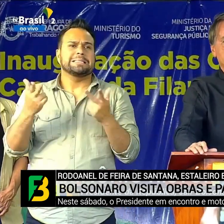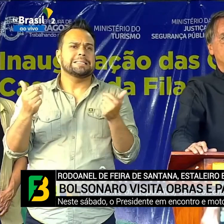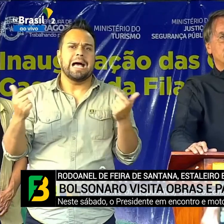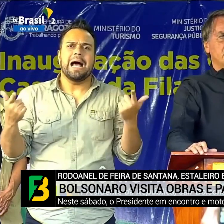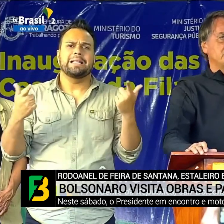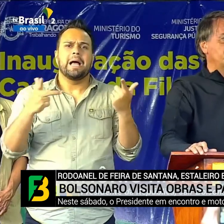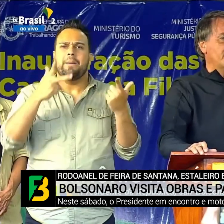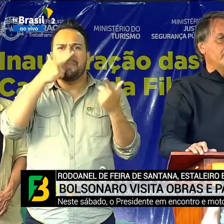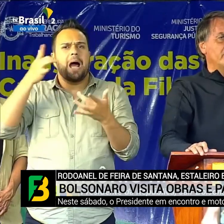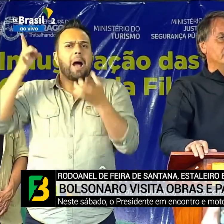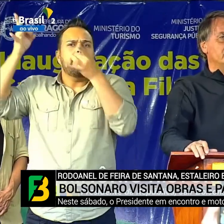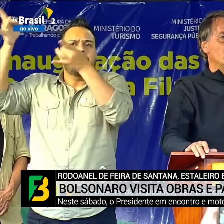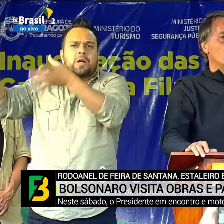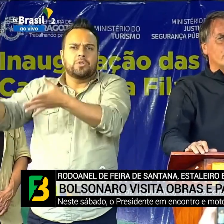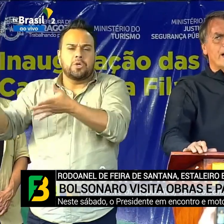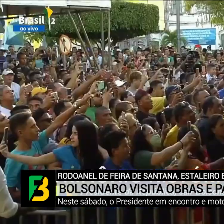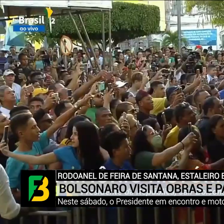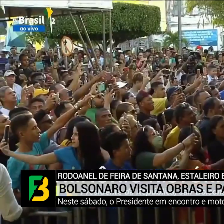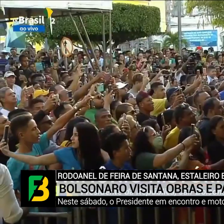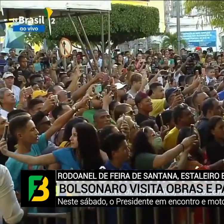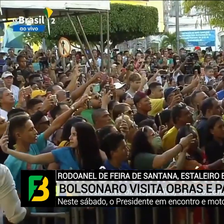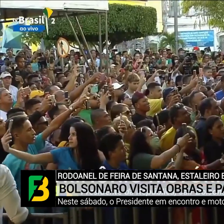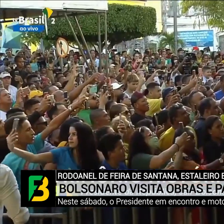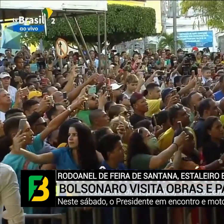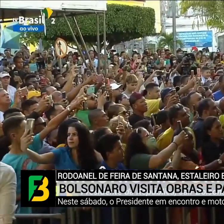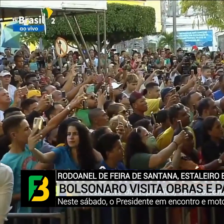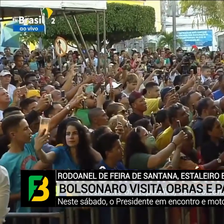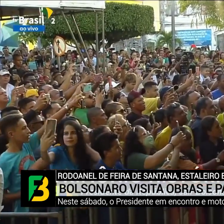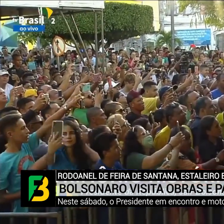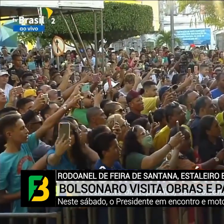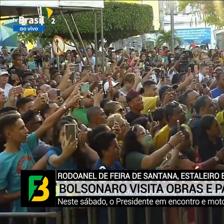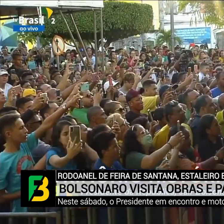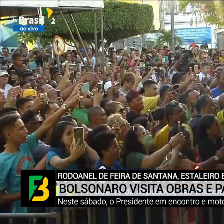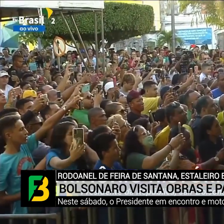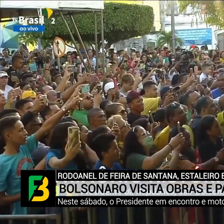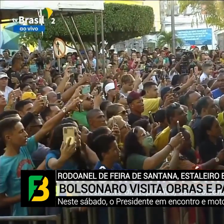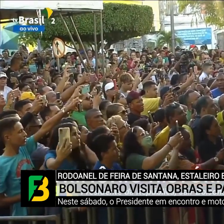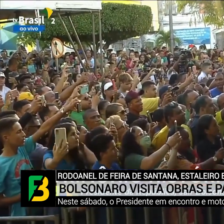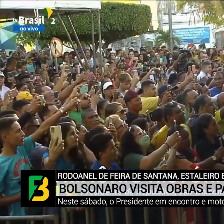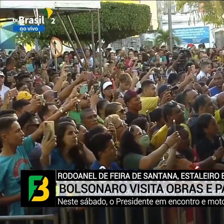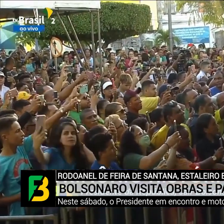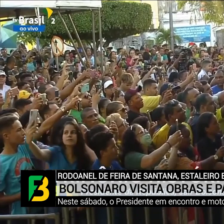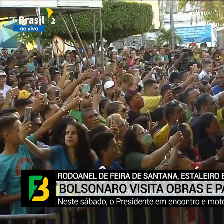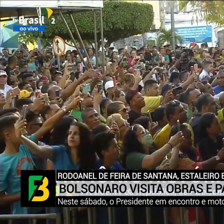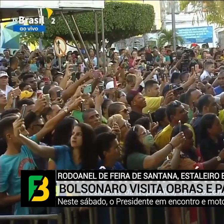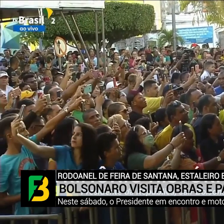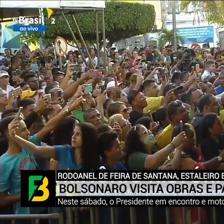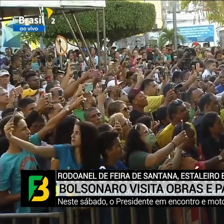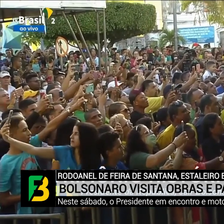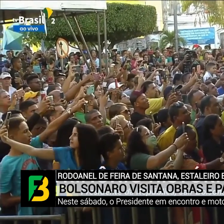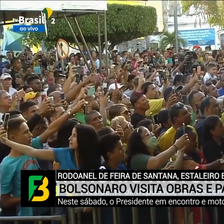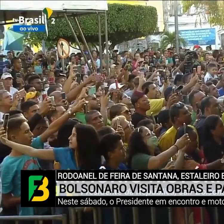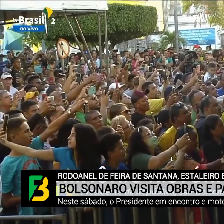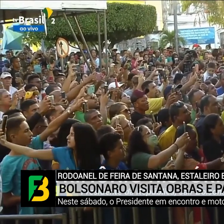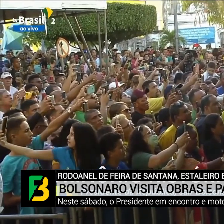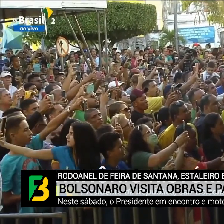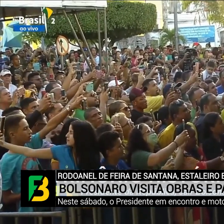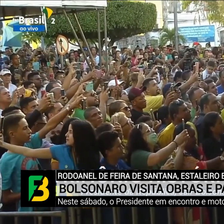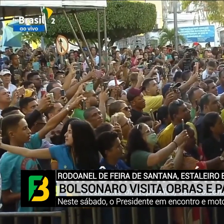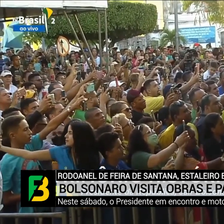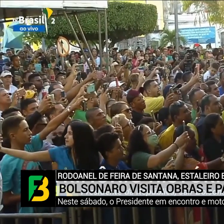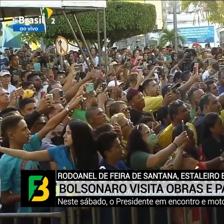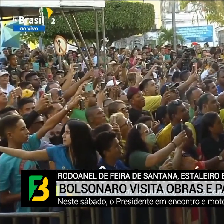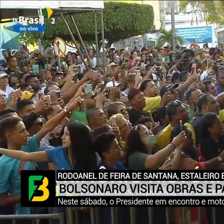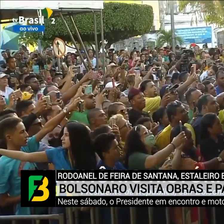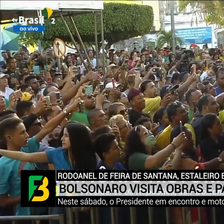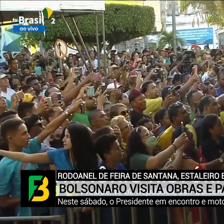aqui para vocês, para a Bahia ou para o Brasil. Na linha de concluir obras e colaborar para